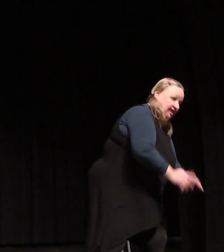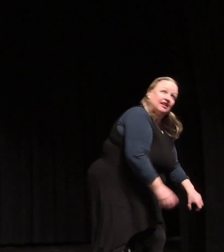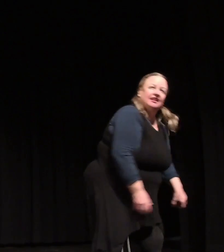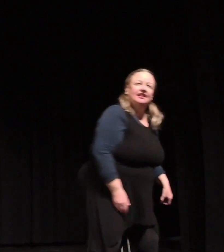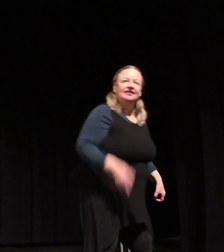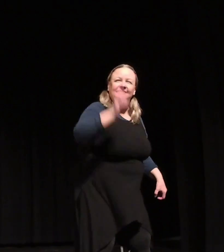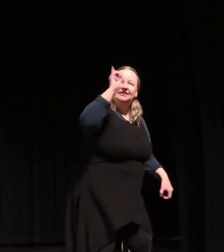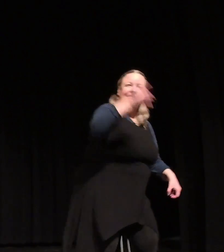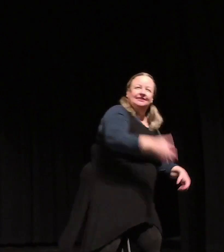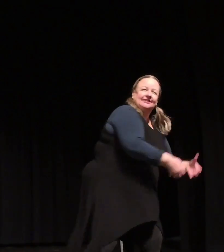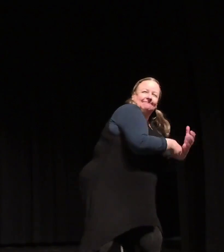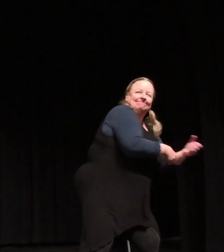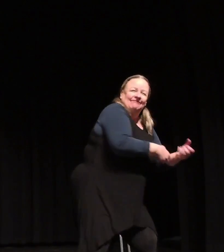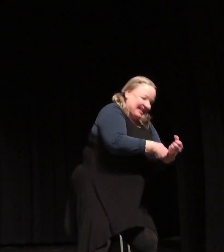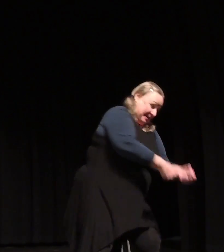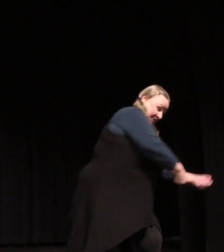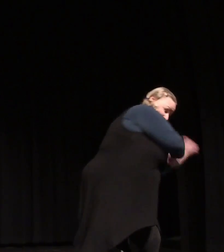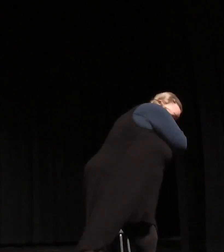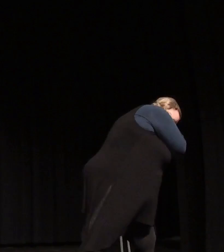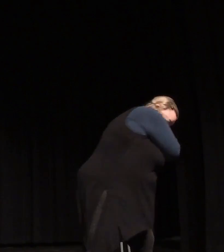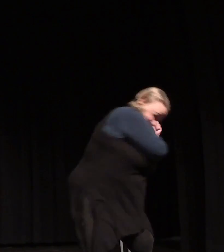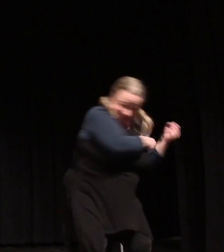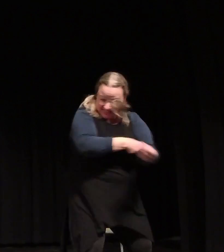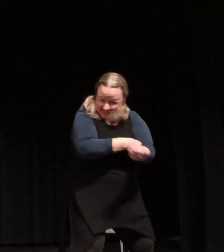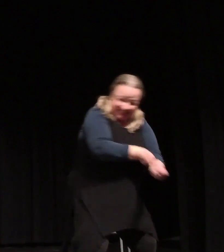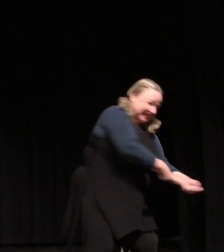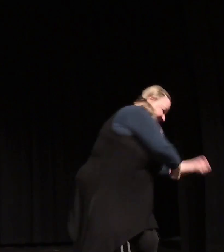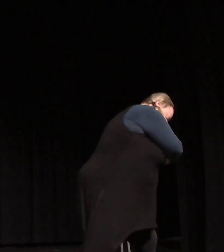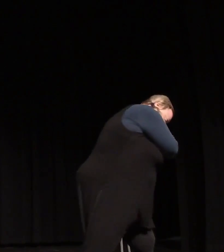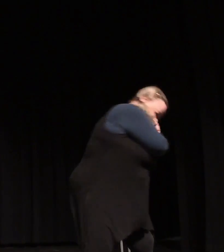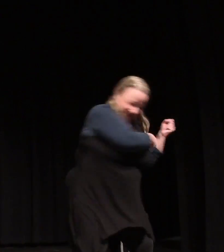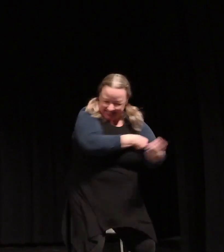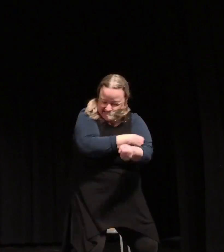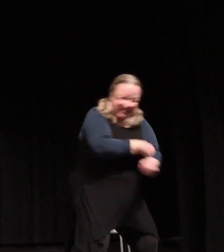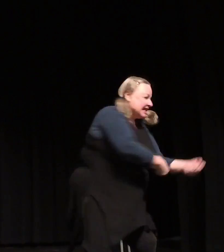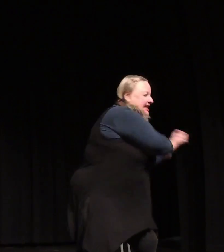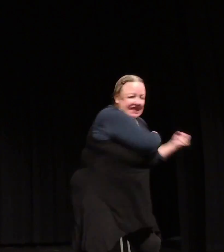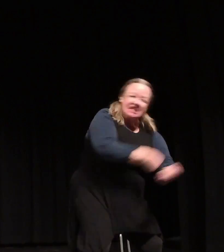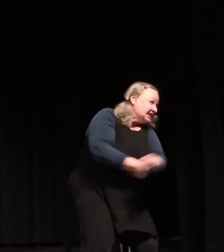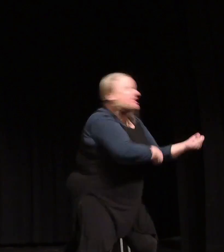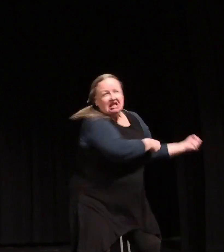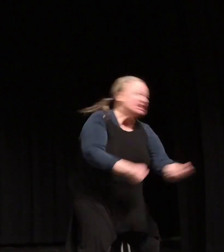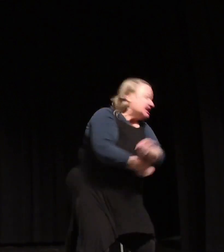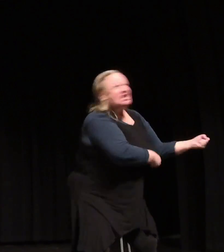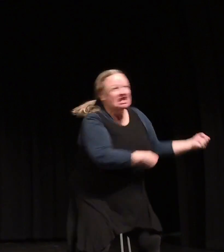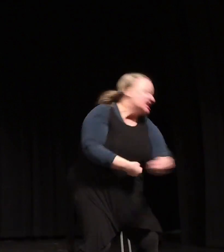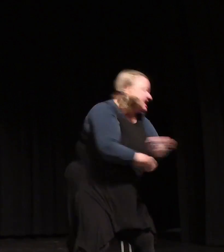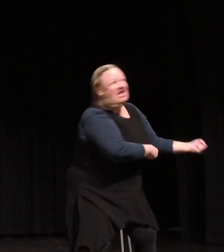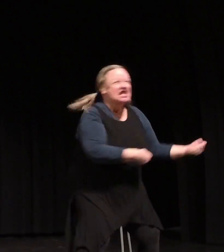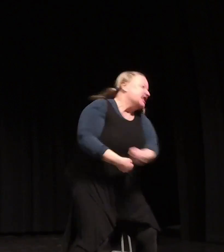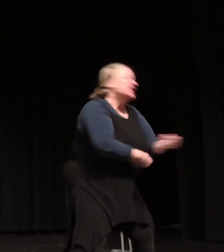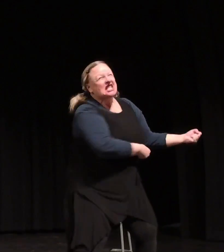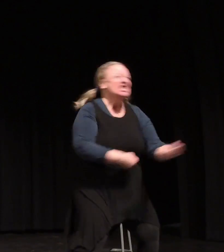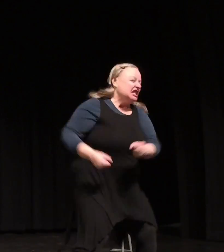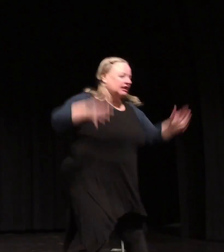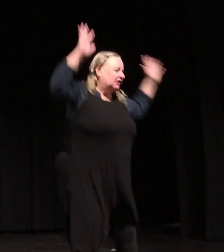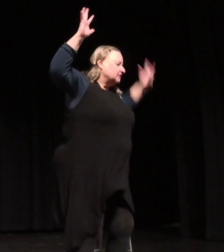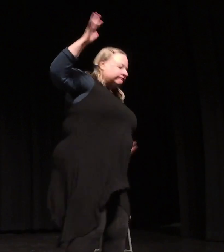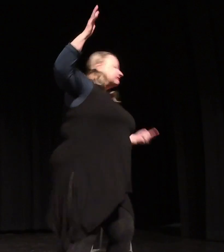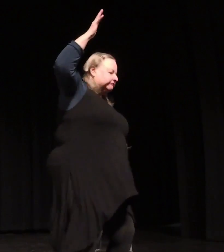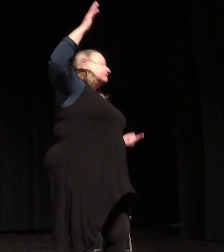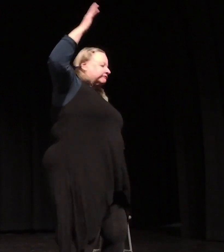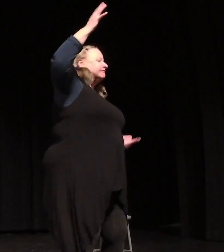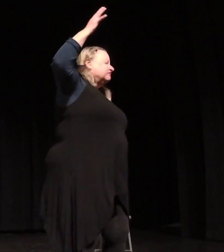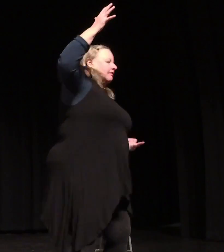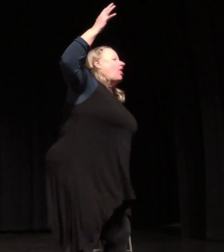OK, là. Oh. Toi, là, on va t'avoir. OK. Tau! Tau! Tau! Tau! Tau! Tau! Tau! Tau! Tau! Tau!